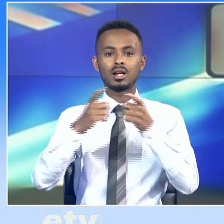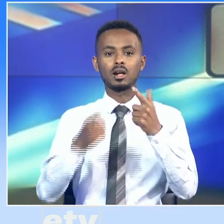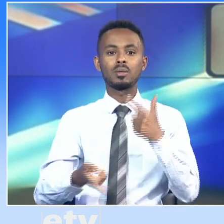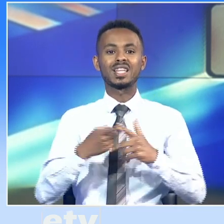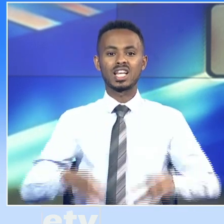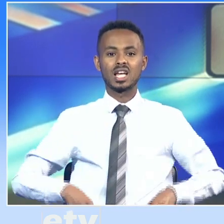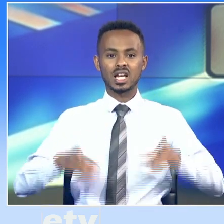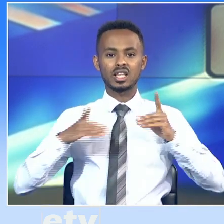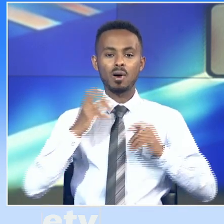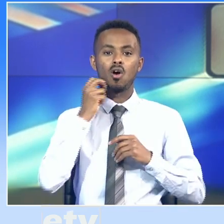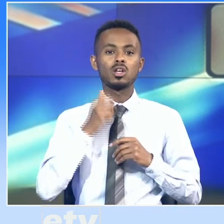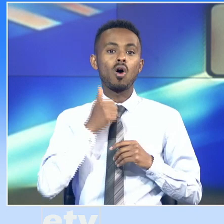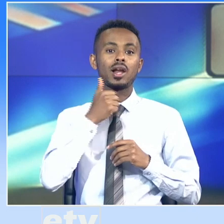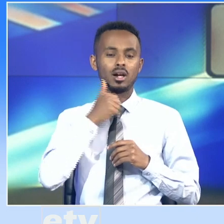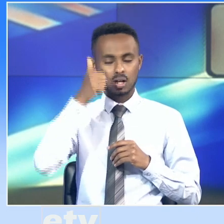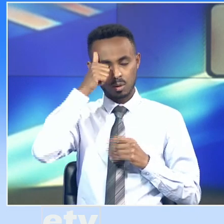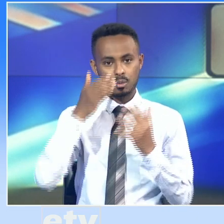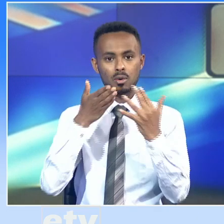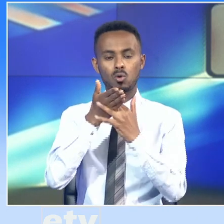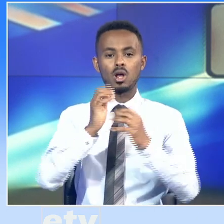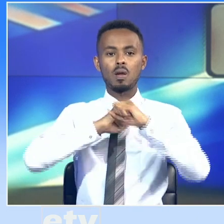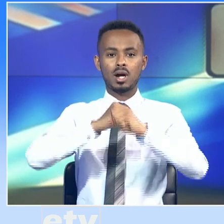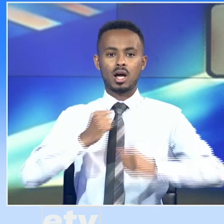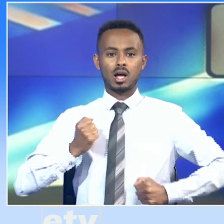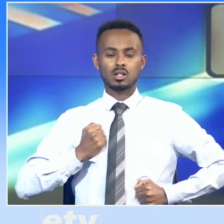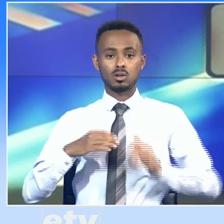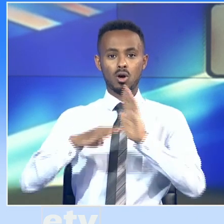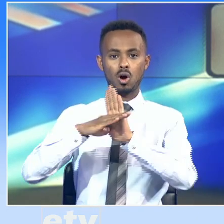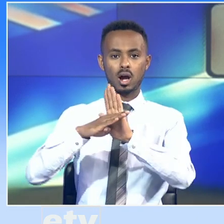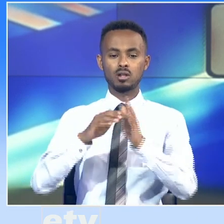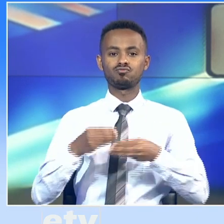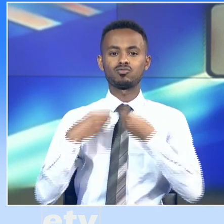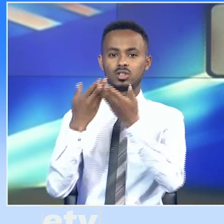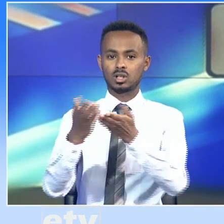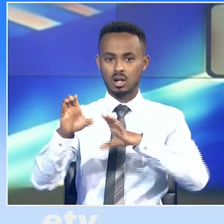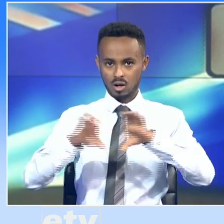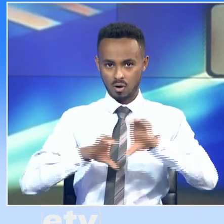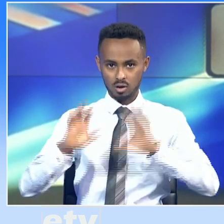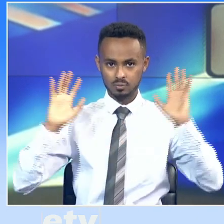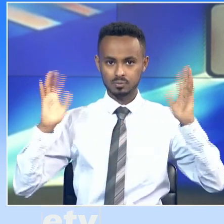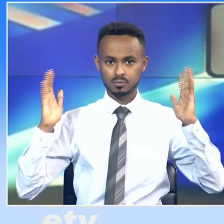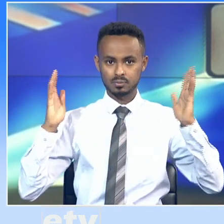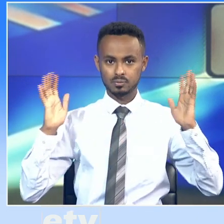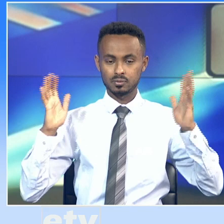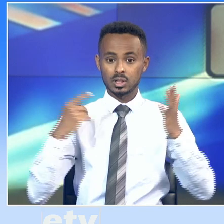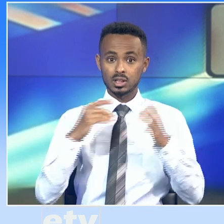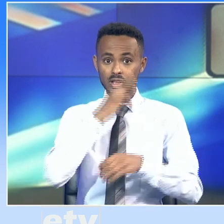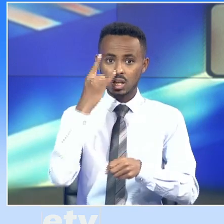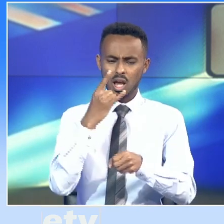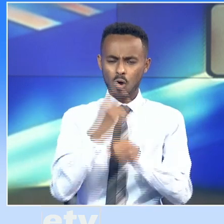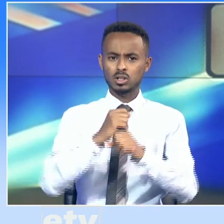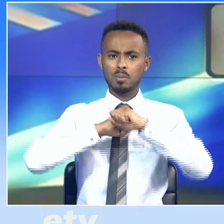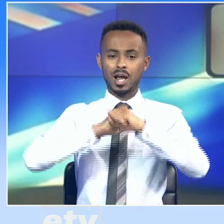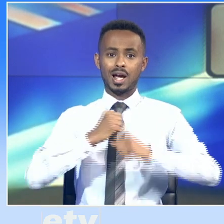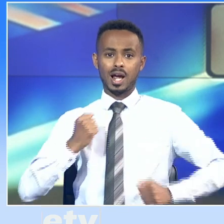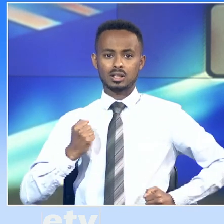ምክትል ከንቲባ ወይዘሮ አዳነች አቤቤ በኩል ለመከላከያ ሰራዊት ተወካይ እንዲደርስ አድርገዋል። ዜጎች